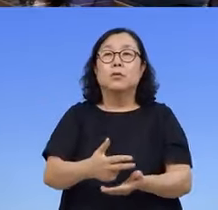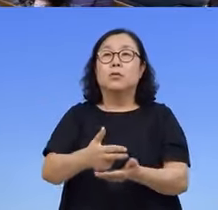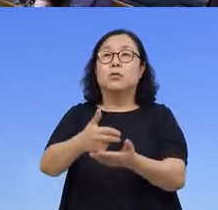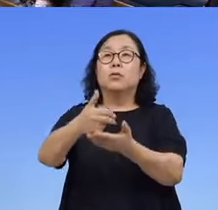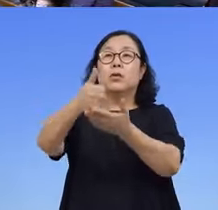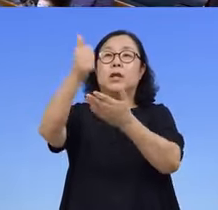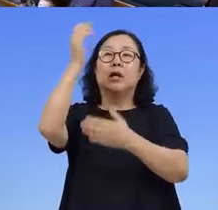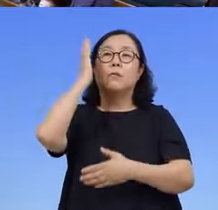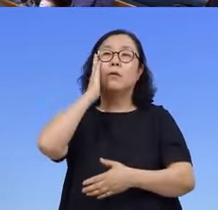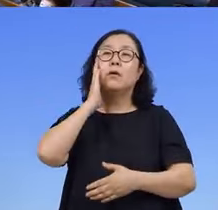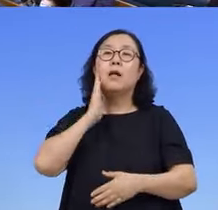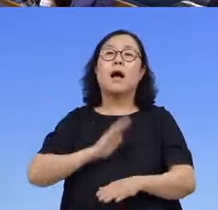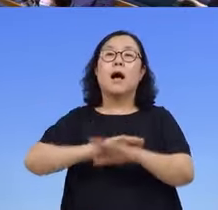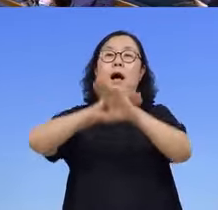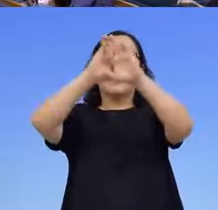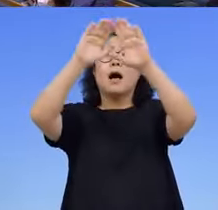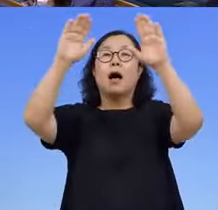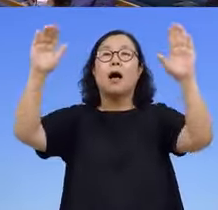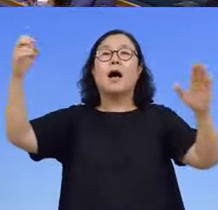주님은 하늘과 땅의 주.